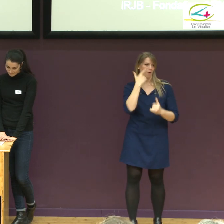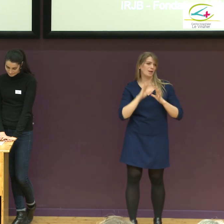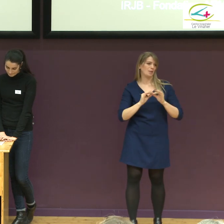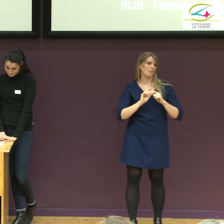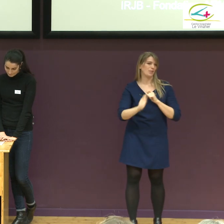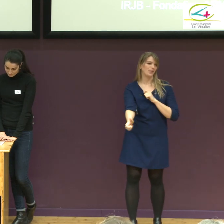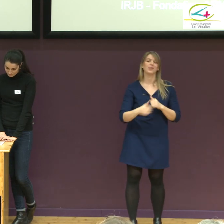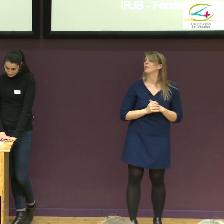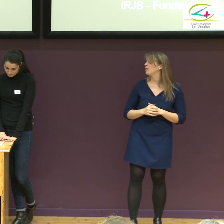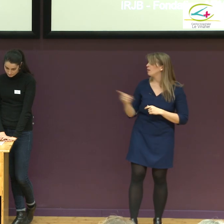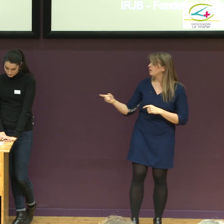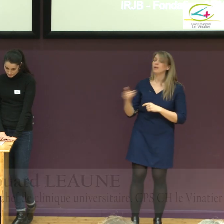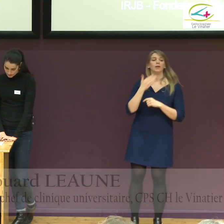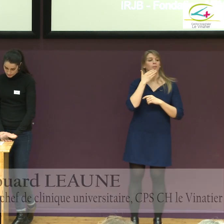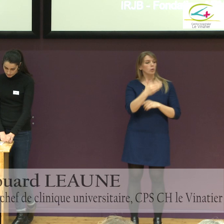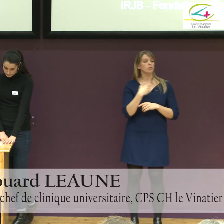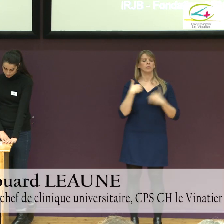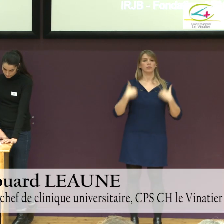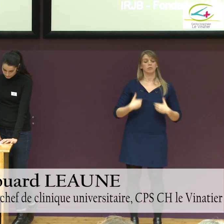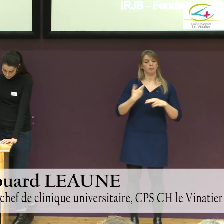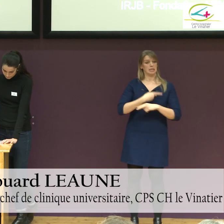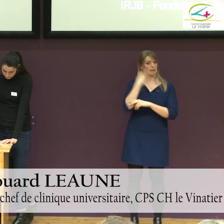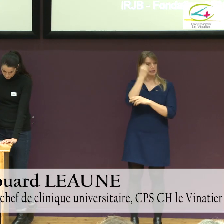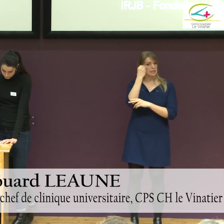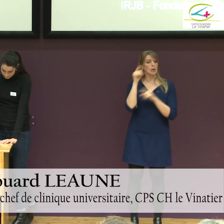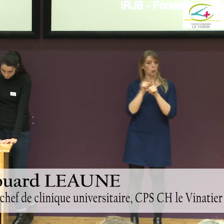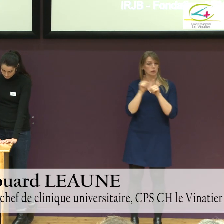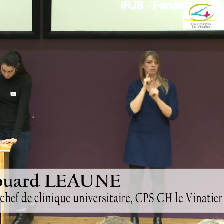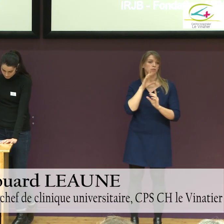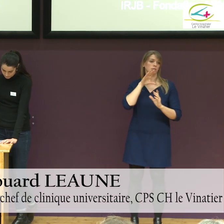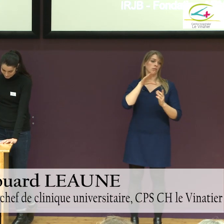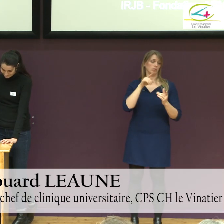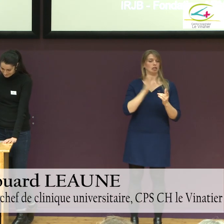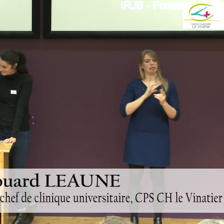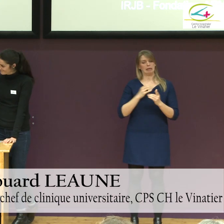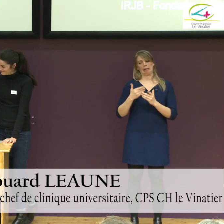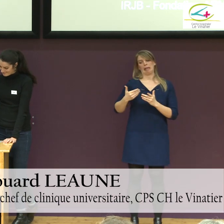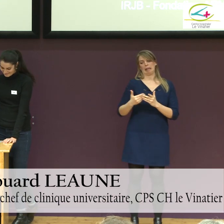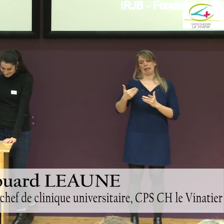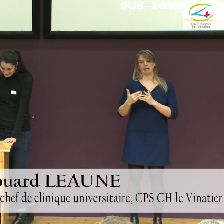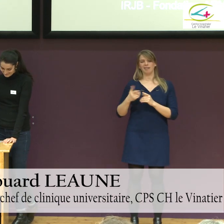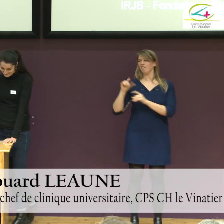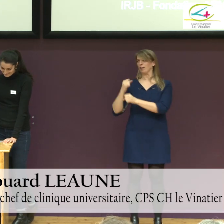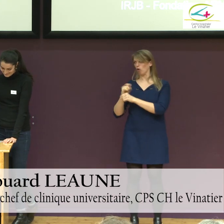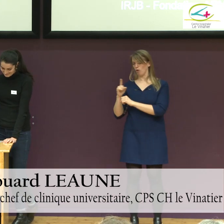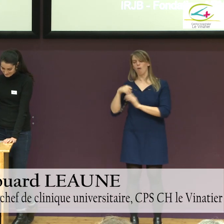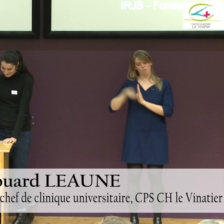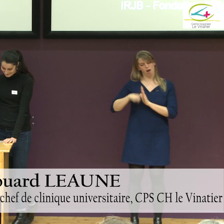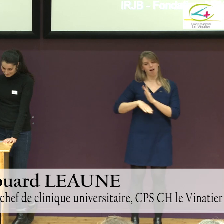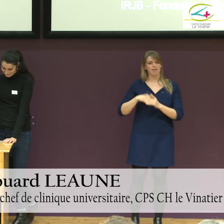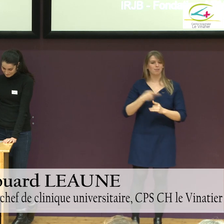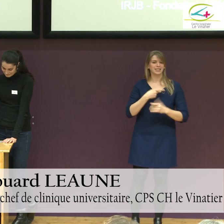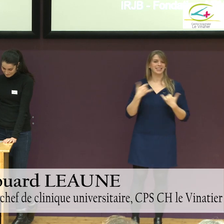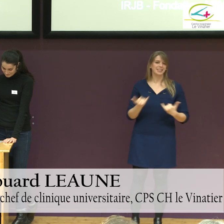Bonsoir à tous. Pour ma part, donc, je suis le docteur Edouard Loun, je suis médecin psychiatre également. J'essaye depuis un peu moins longtemps de l'être. Ici à Lyon, au